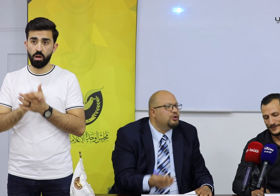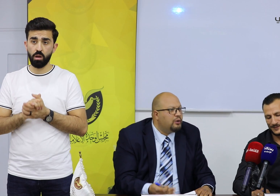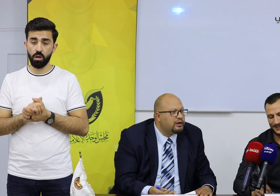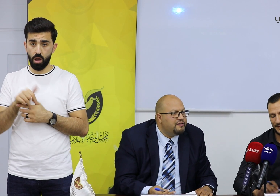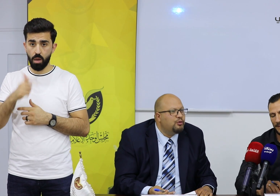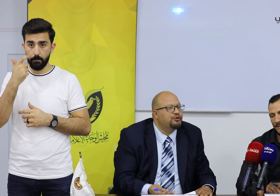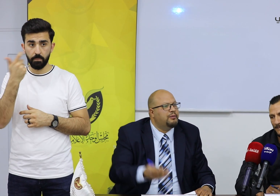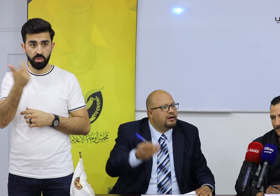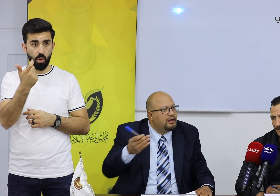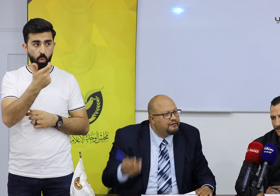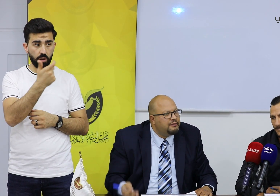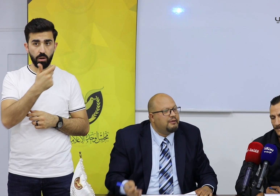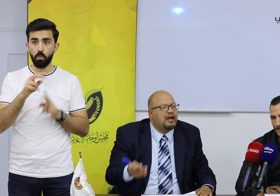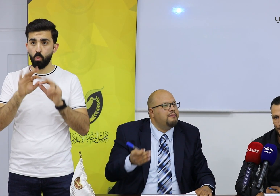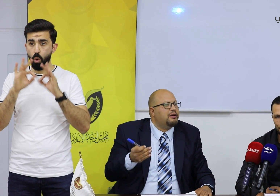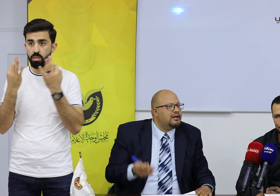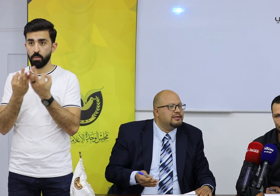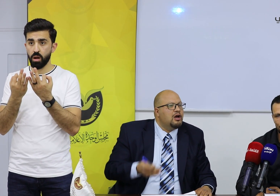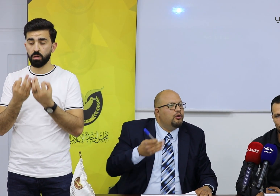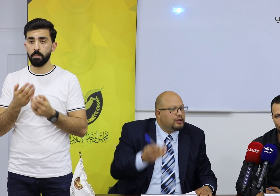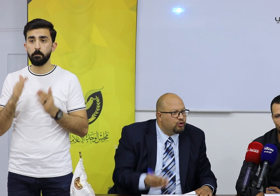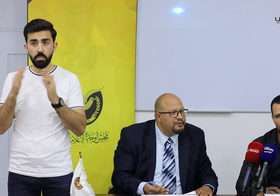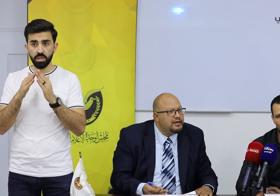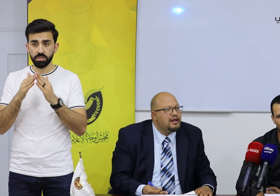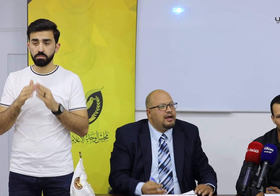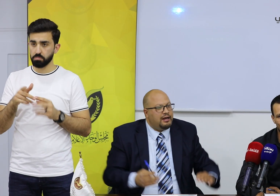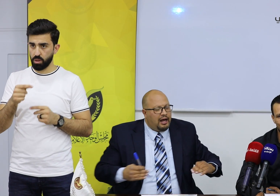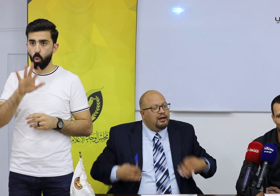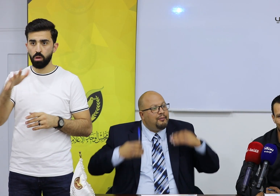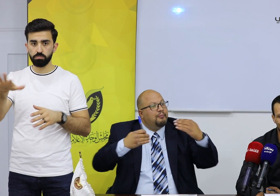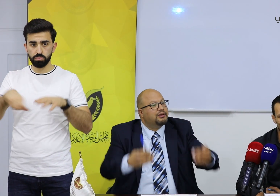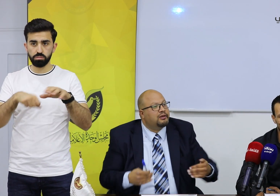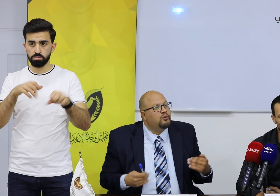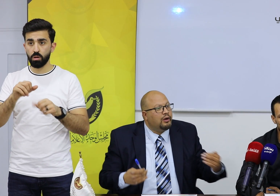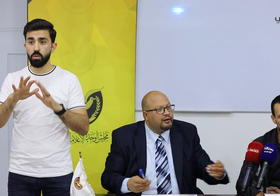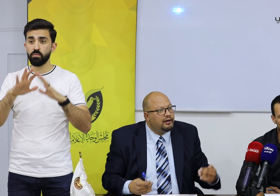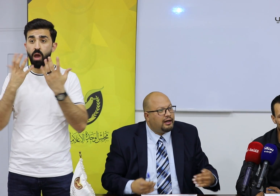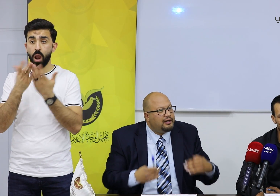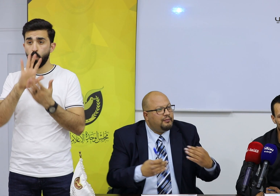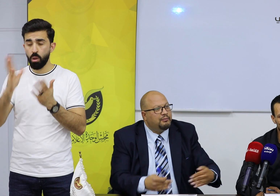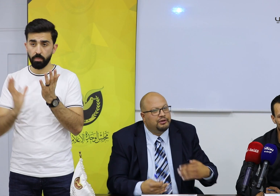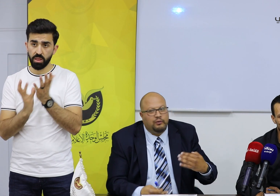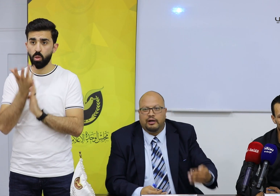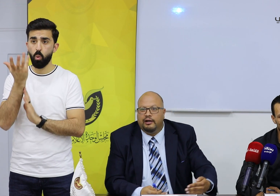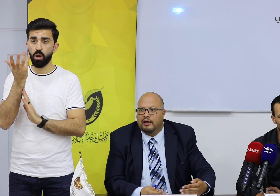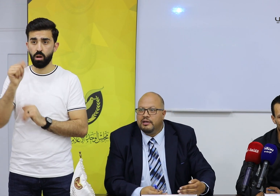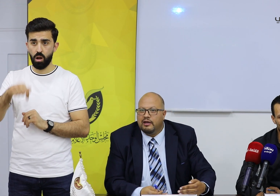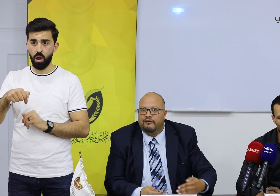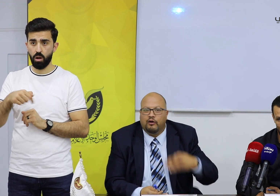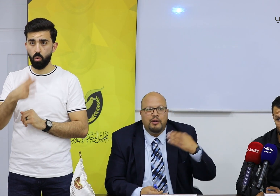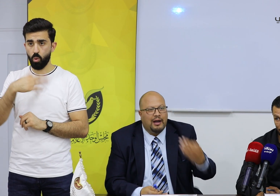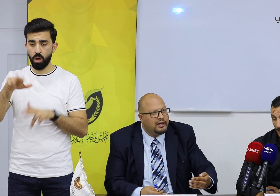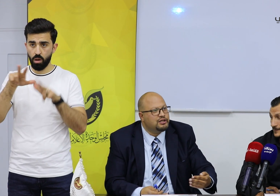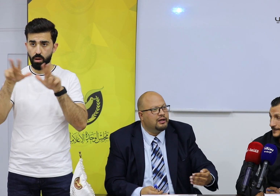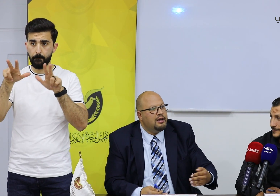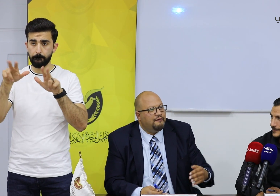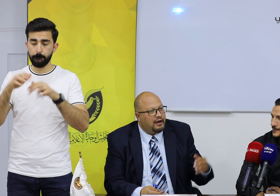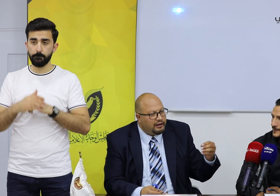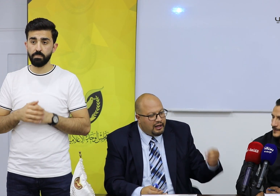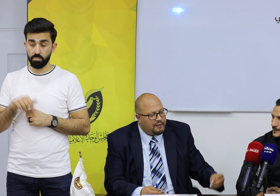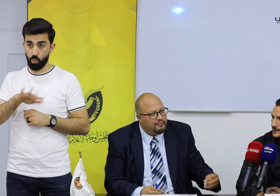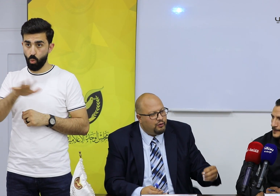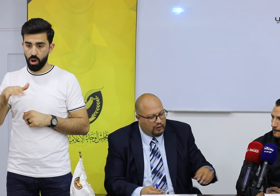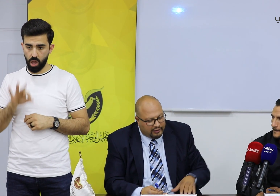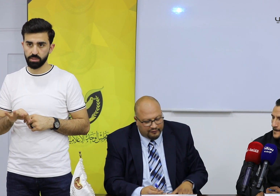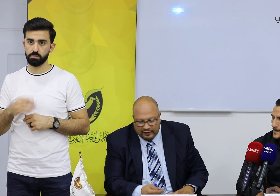بدوروا عليهم دوارة في مؤتمرات في أي مركز ومطلوبين. العالم عم بتطور، العالم عم بتطور إعلامياً، هم بحاجة.